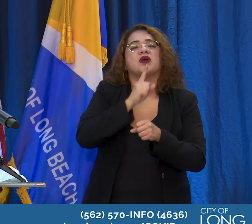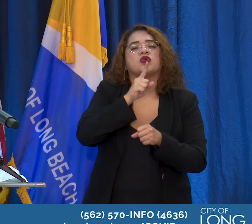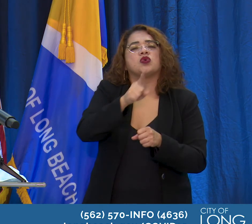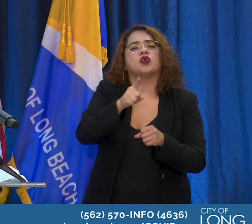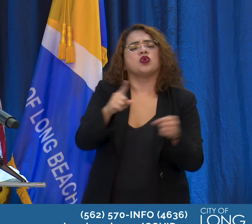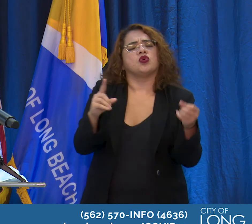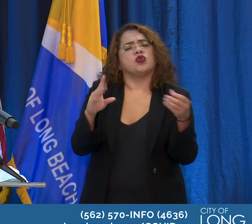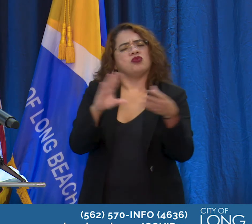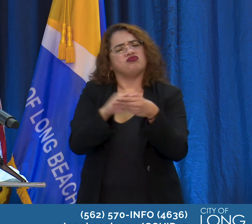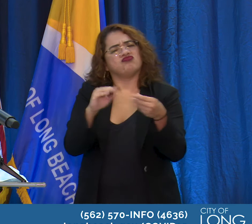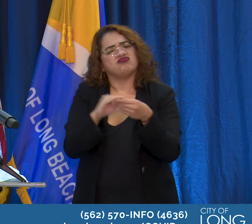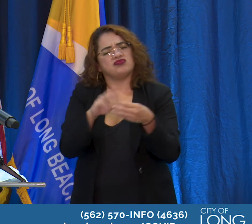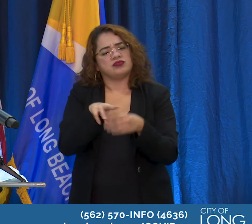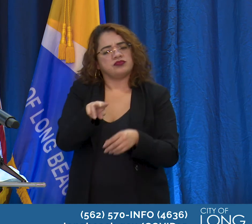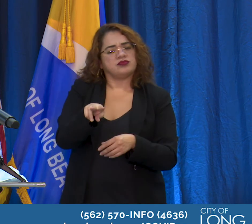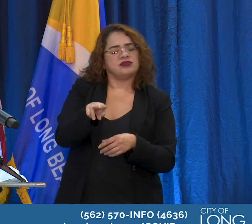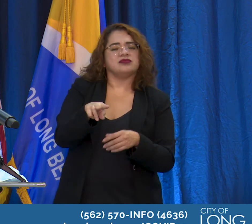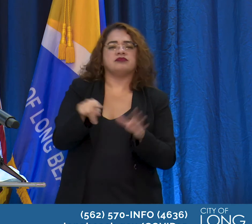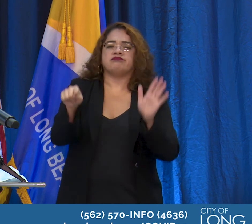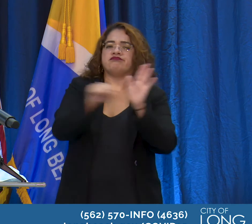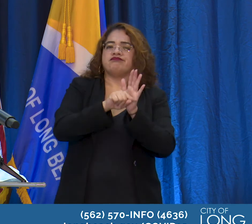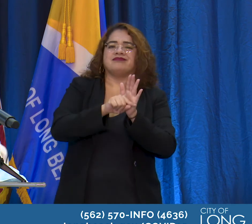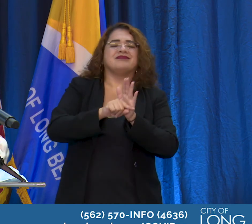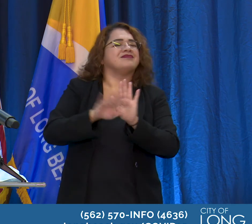los comunicados muestren